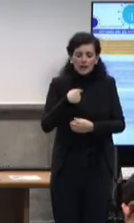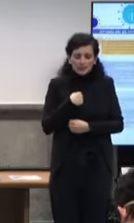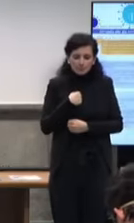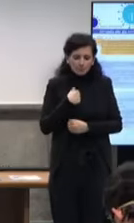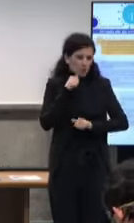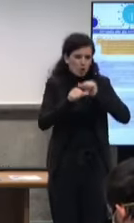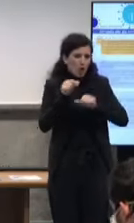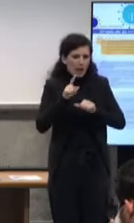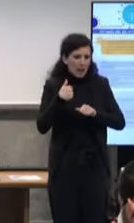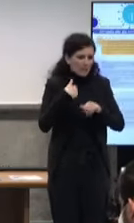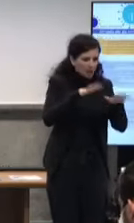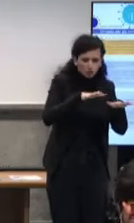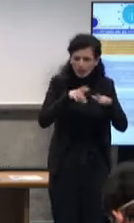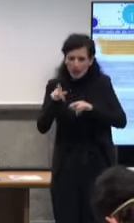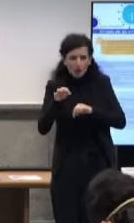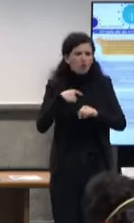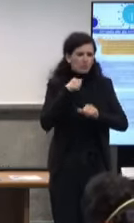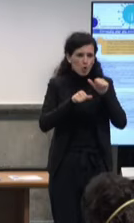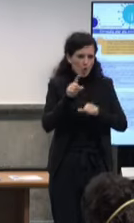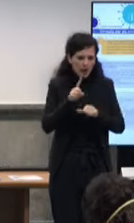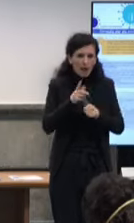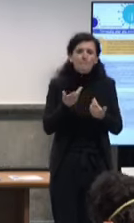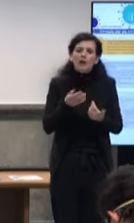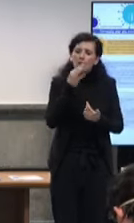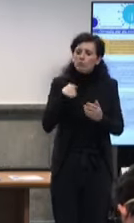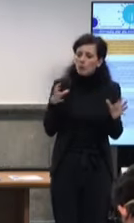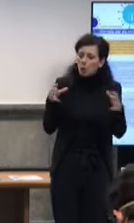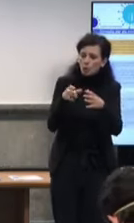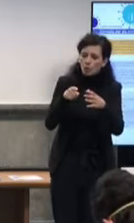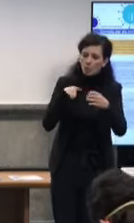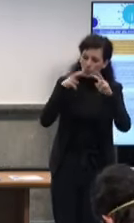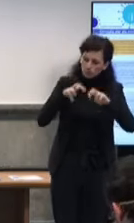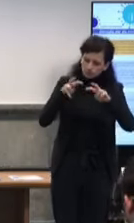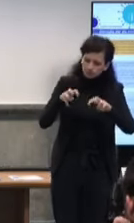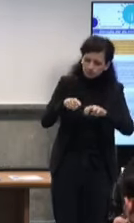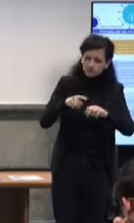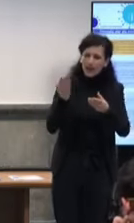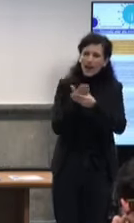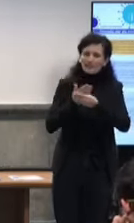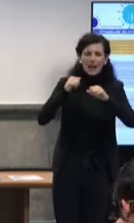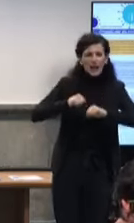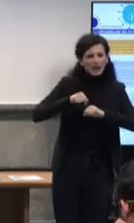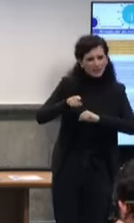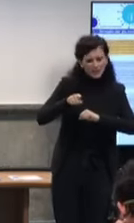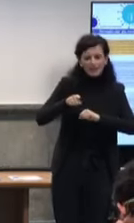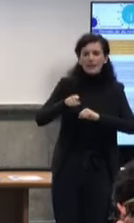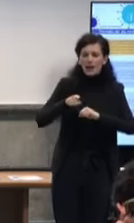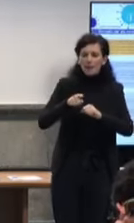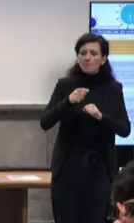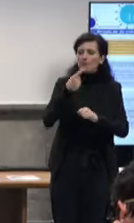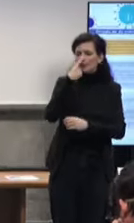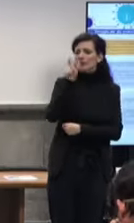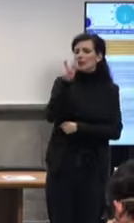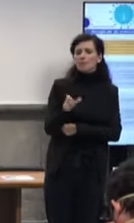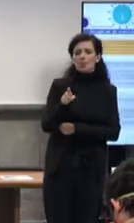molto quindi il quadri clinici i quadri diciamo tipologia di paziente con un campione